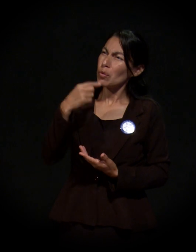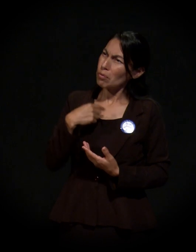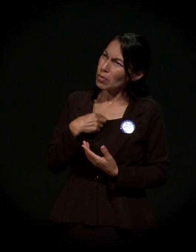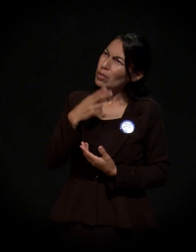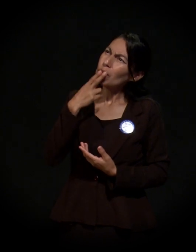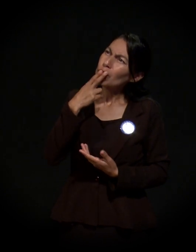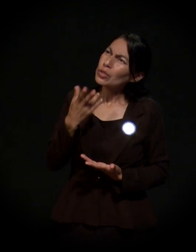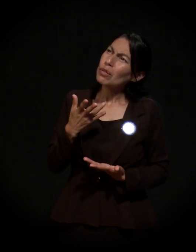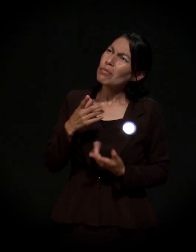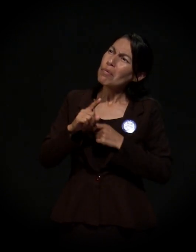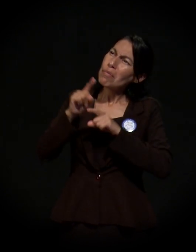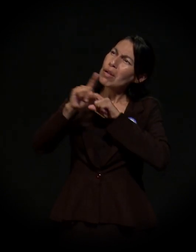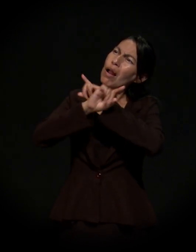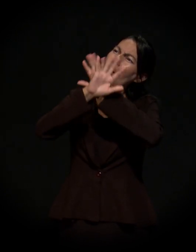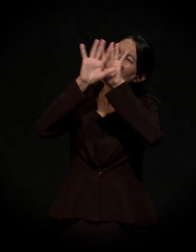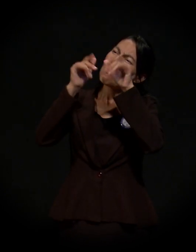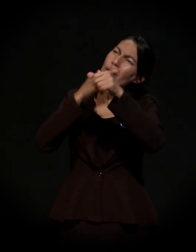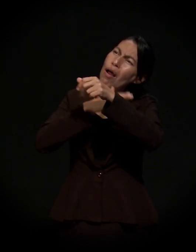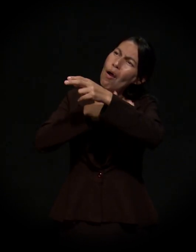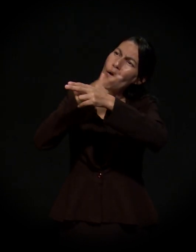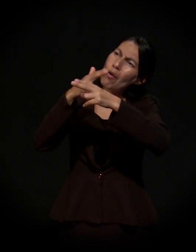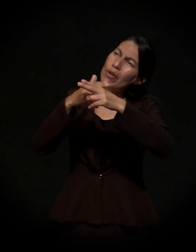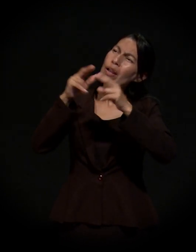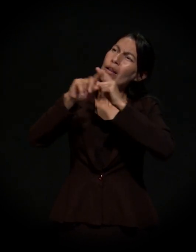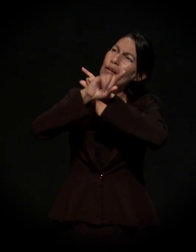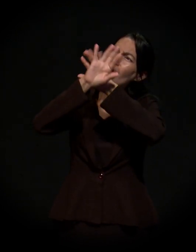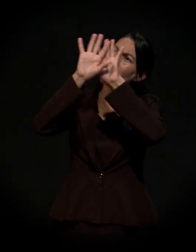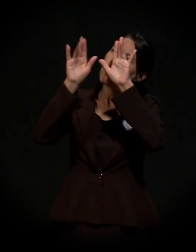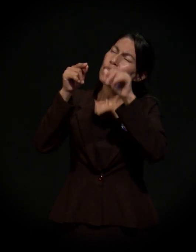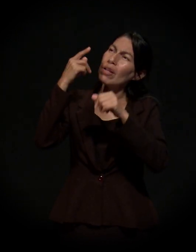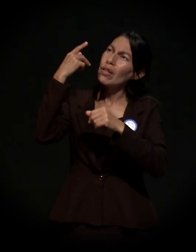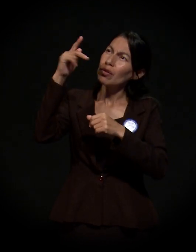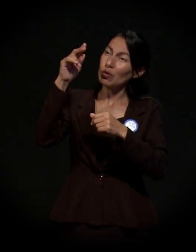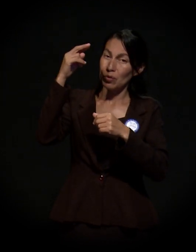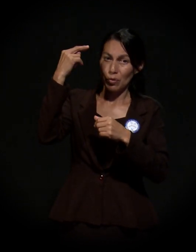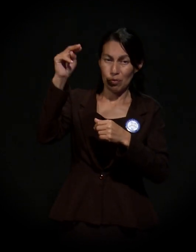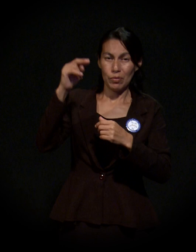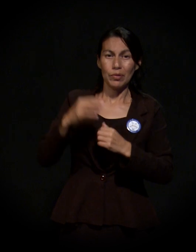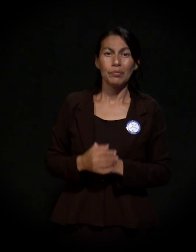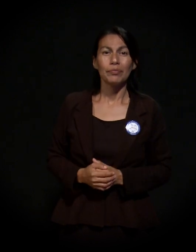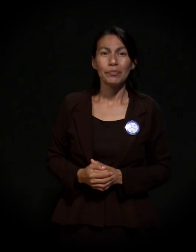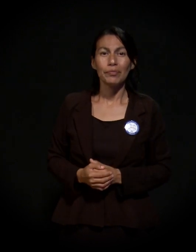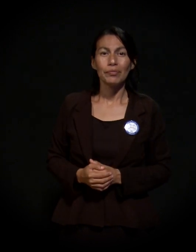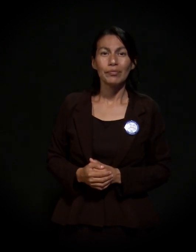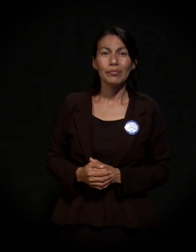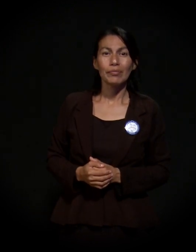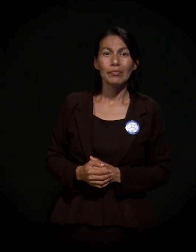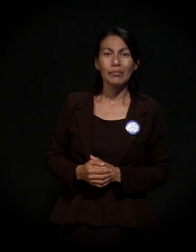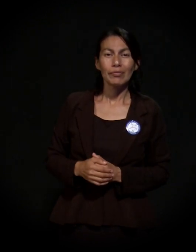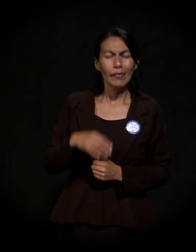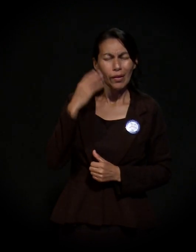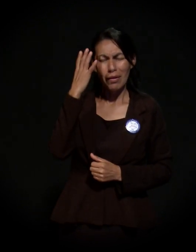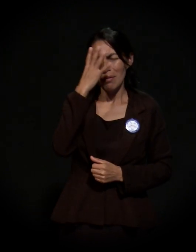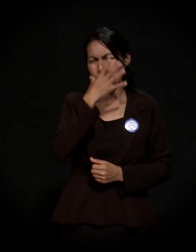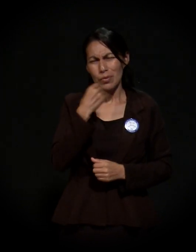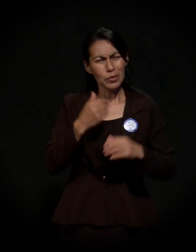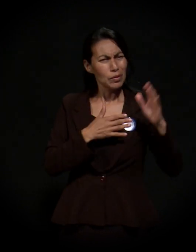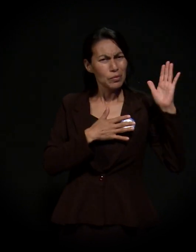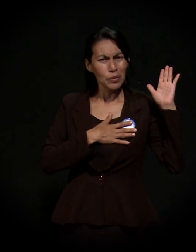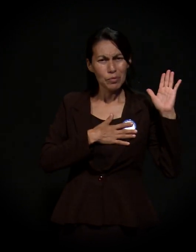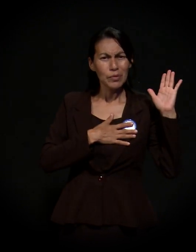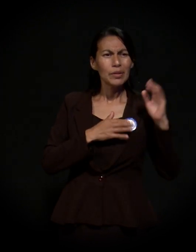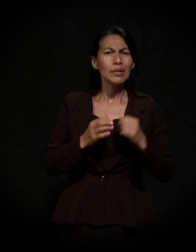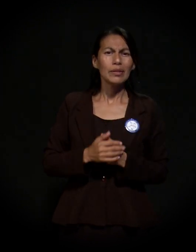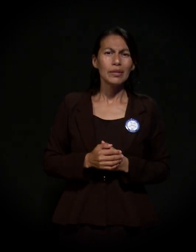de tu nombre. Amén, amén, amén. ¡Qué poderosas promesas nos estás